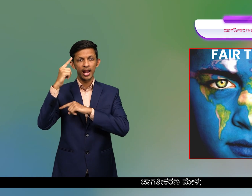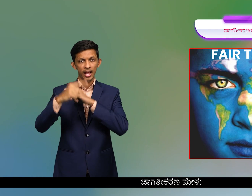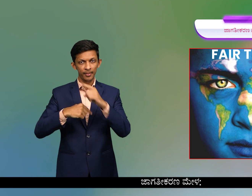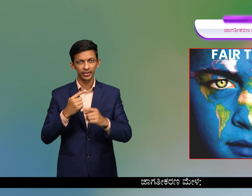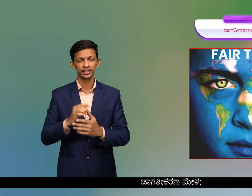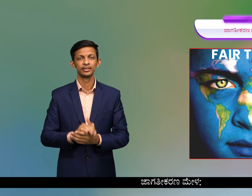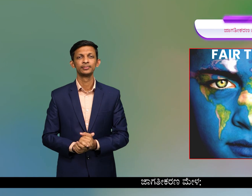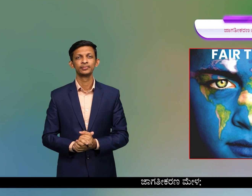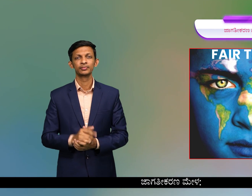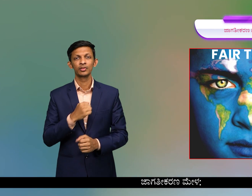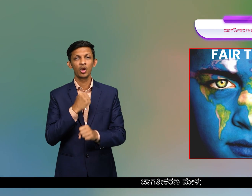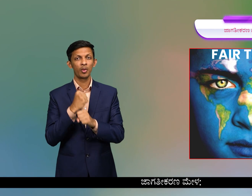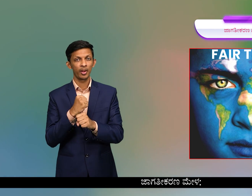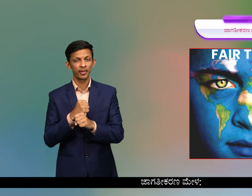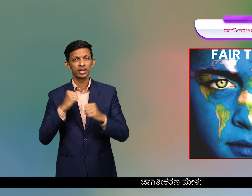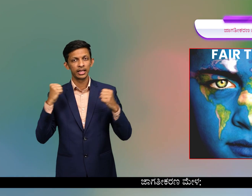ಜಾಗತೀಕರಣ ಮೇಳ.